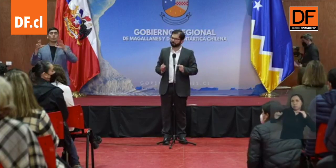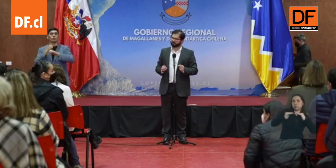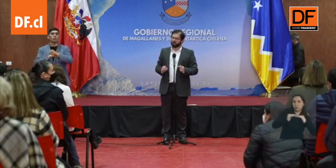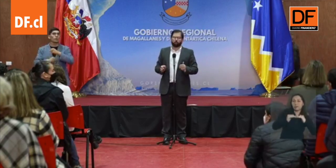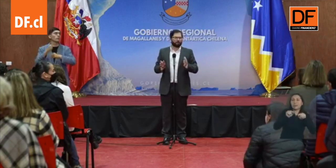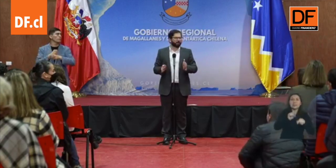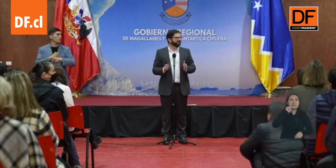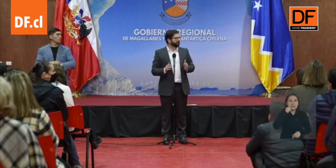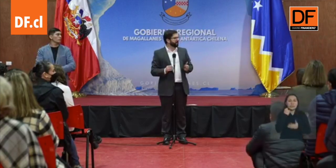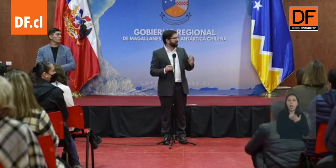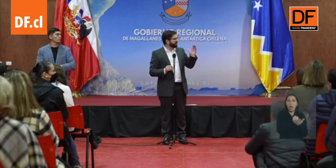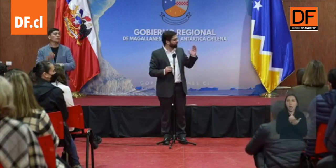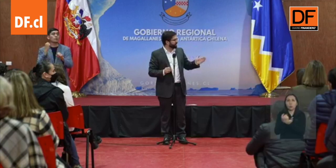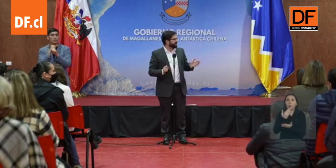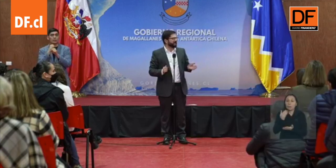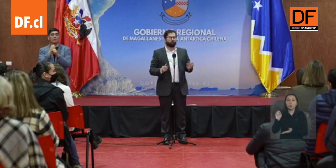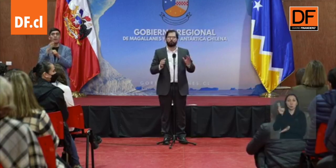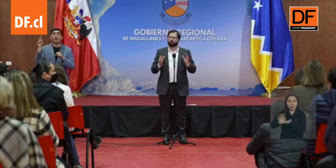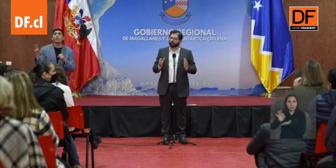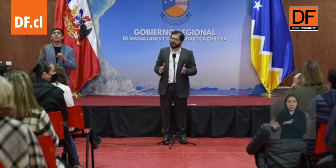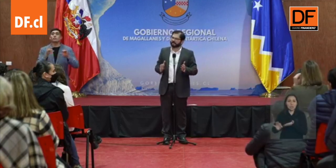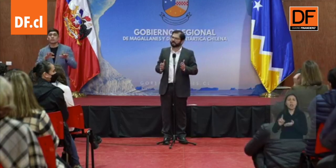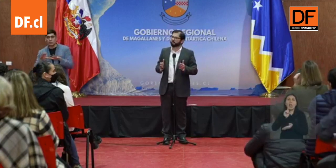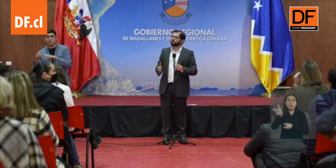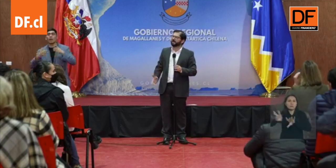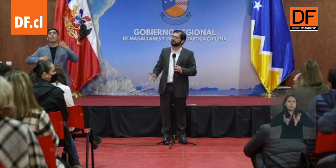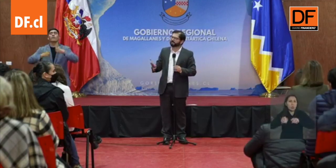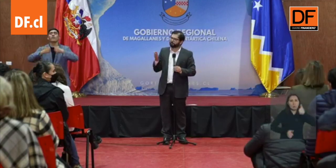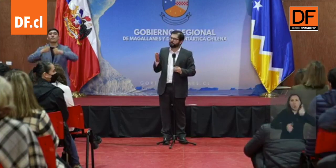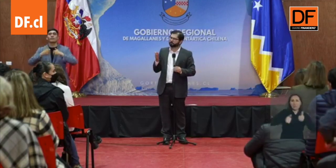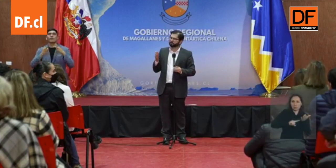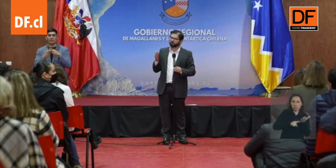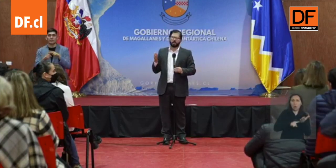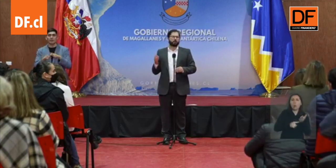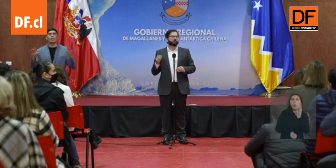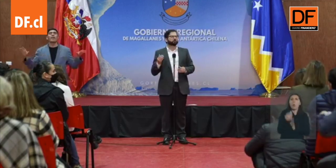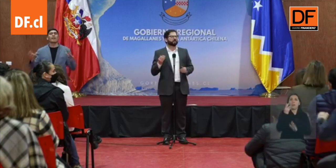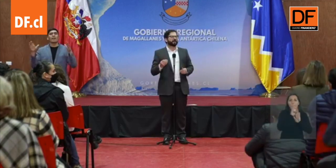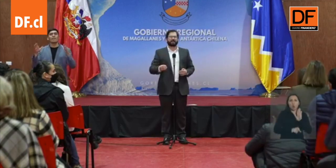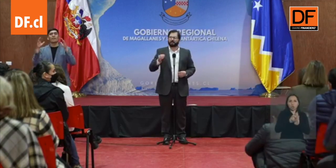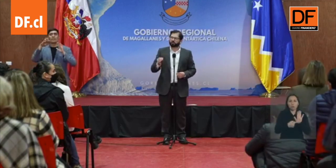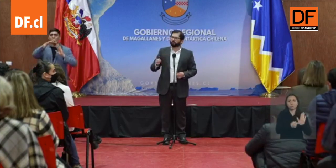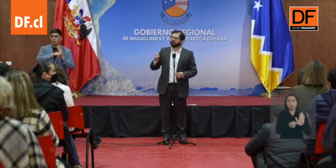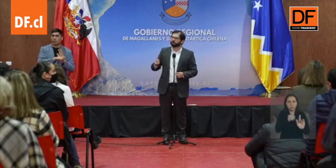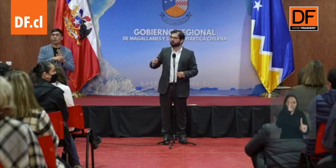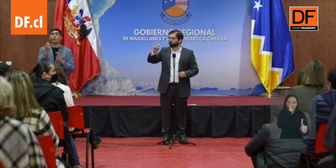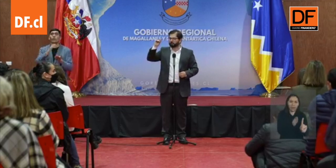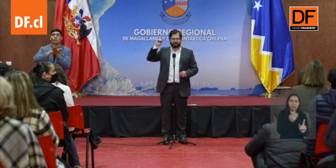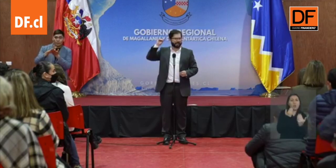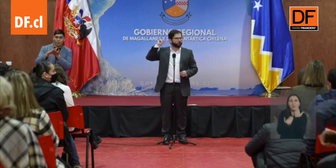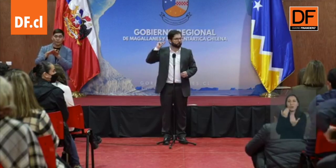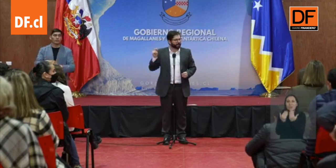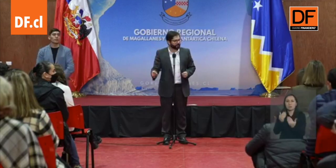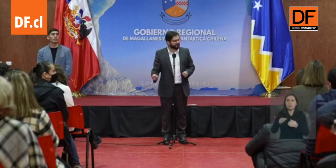significa colaborar también desde la subsecretaría con profesionales y técnicos para levantar proyectos, proyectos que van en directo beneficio, que